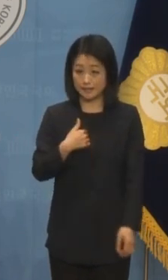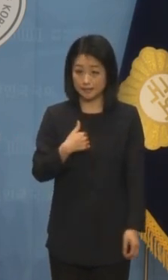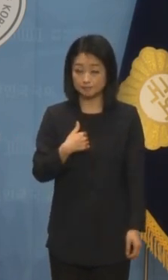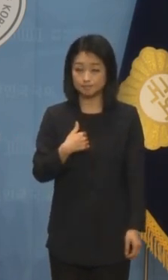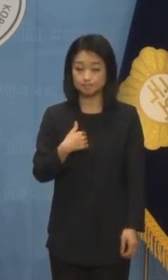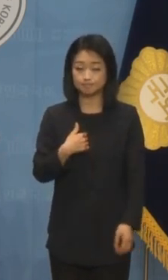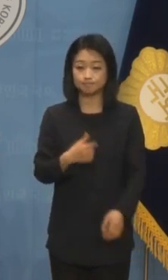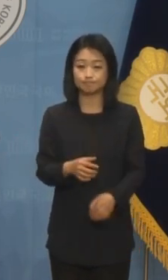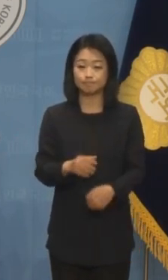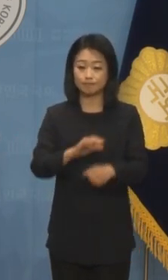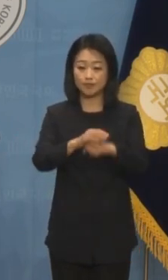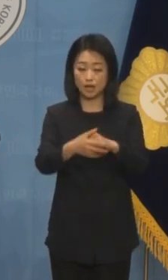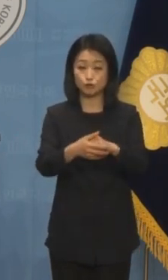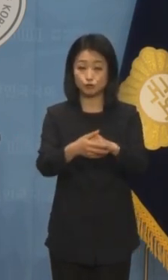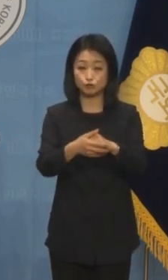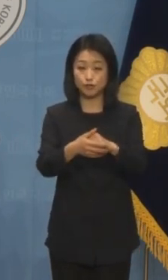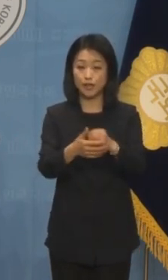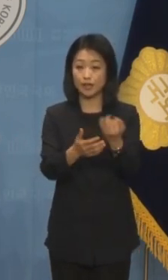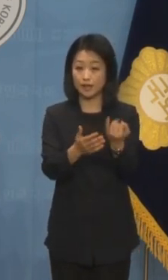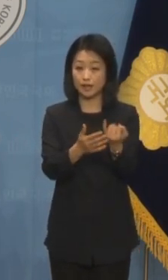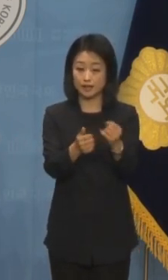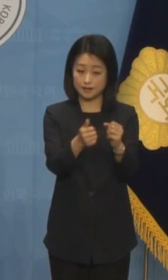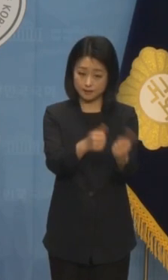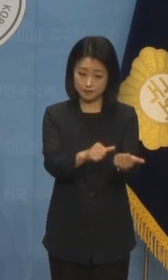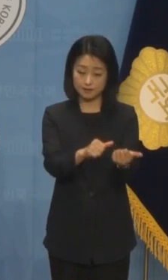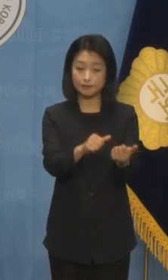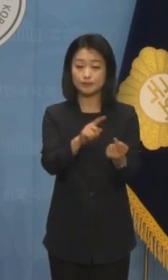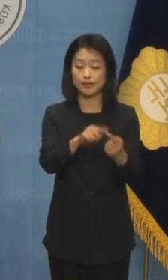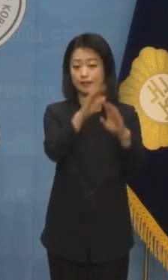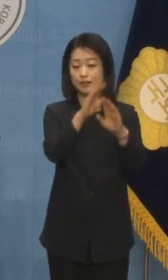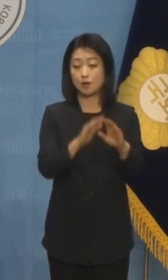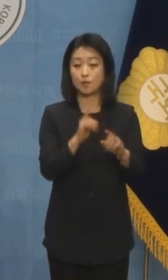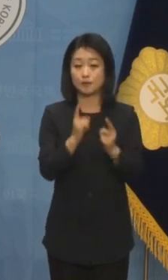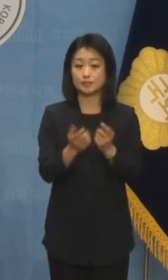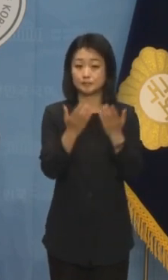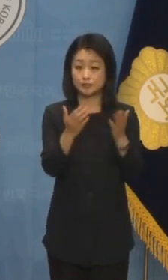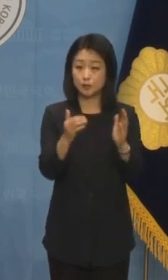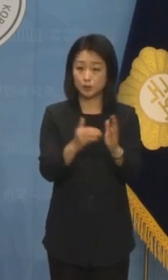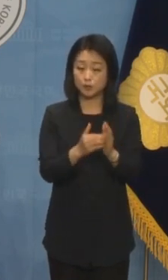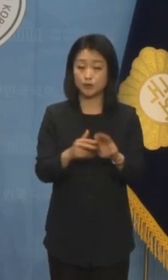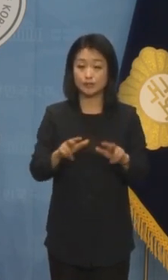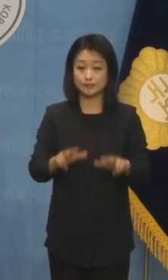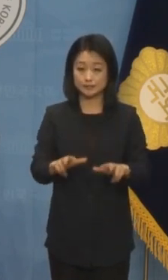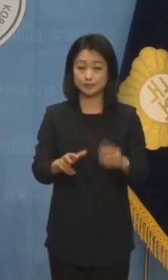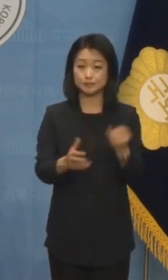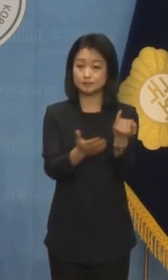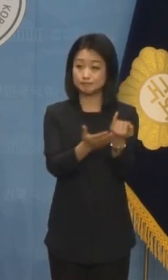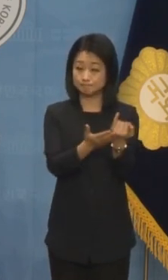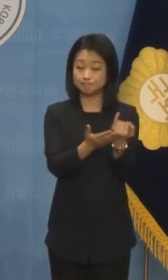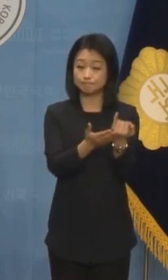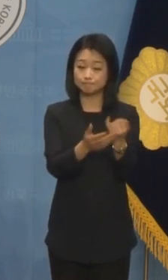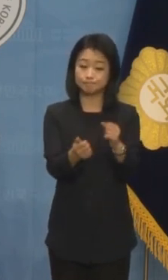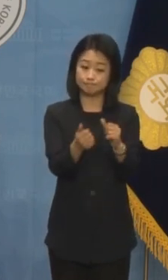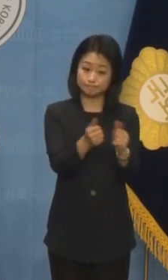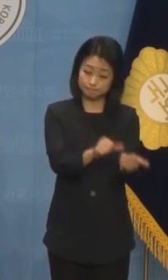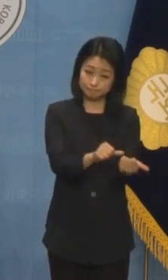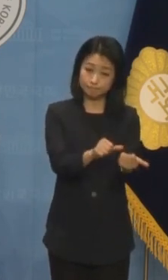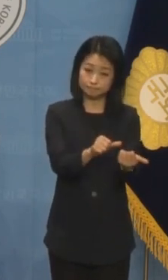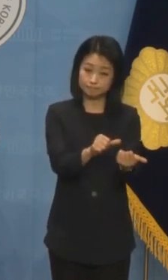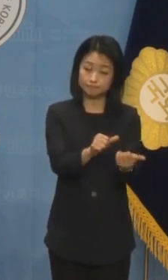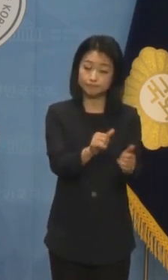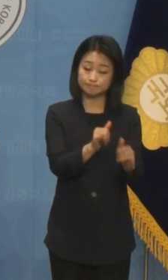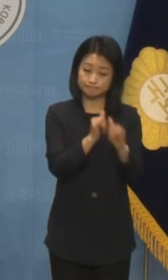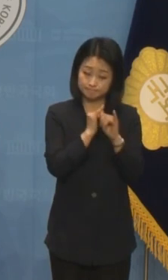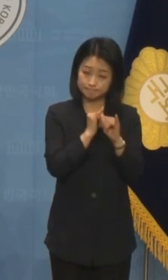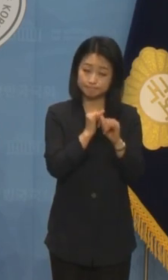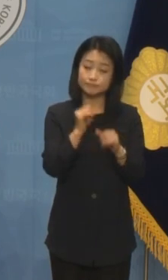그 고인이 되신 분에 대한 내용을 말씀드렸는데요. 저는 이 자리에서 고인이 왜 그러한 선택을 할 수밖에